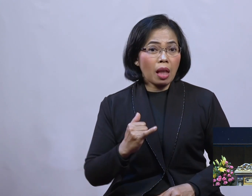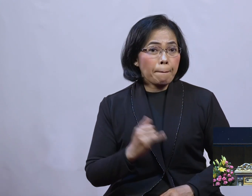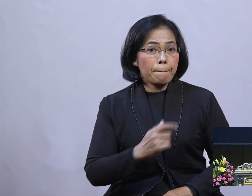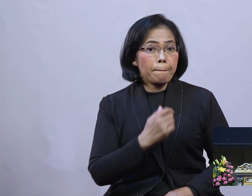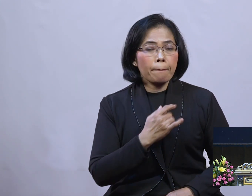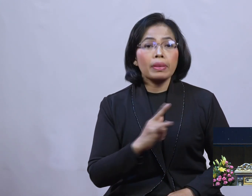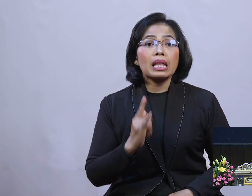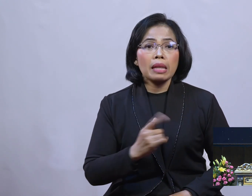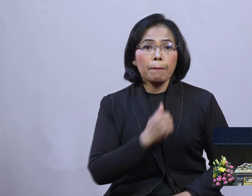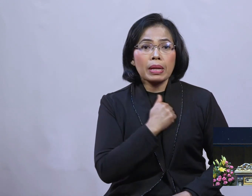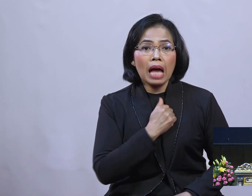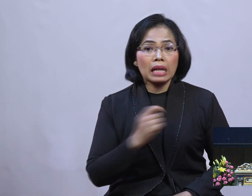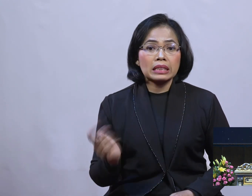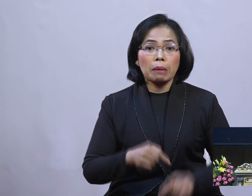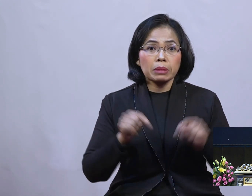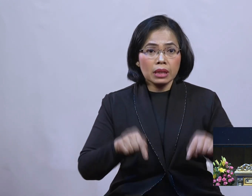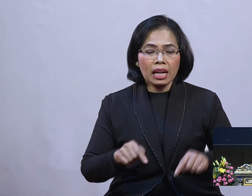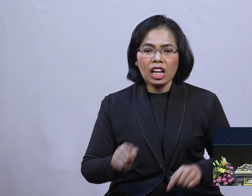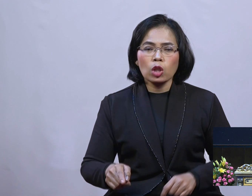karena Tuhan